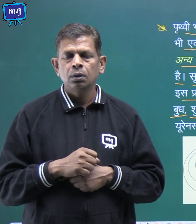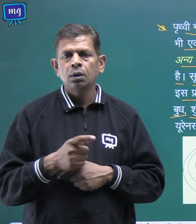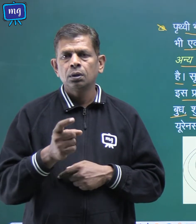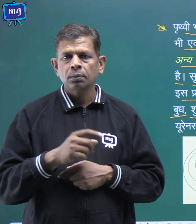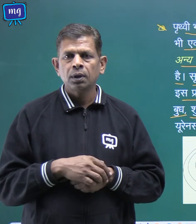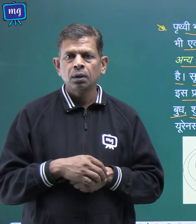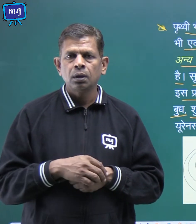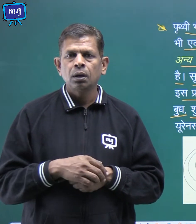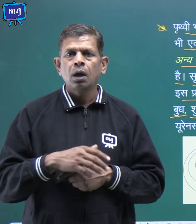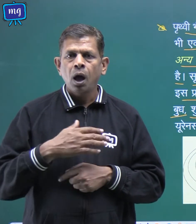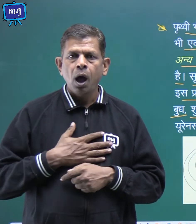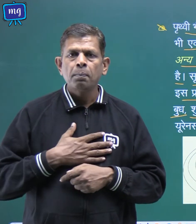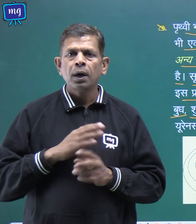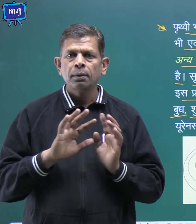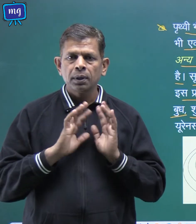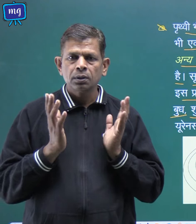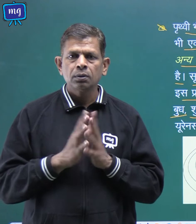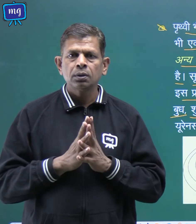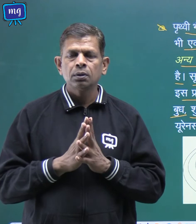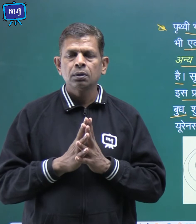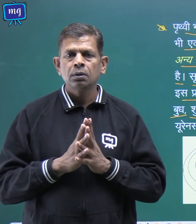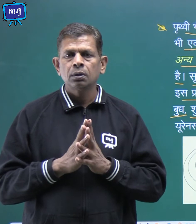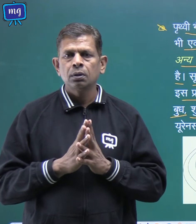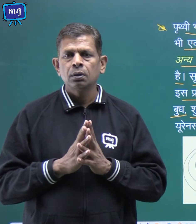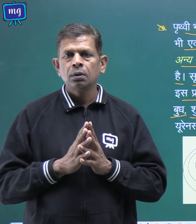इसके बाद हमारी पृथ्वी है।